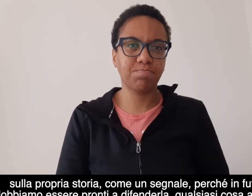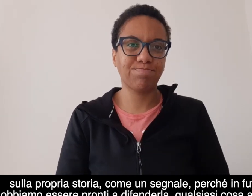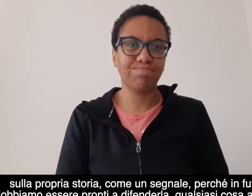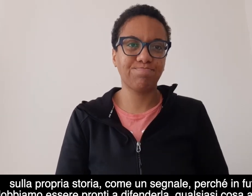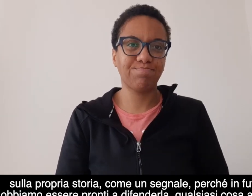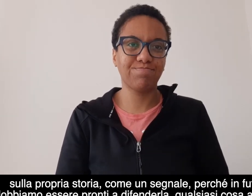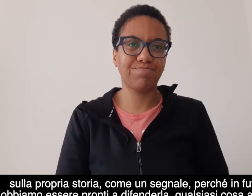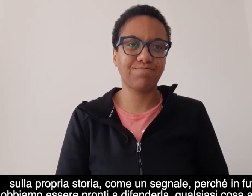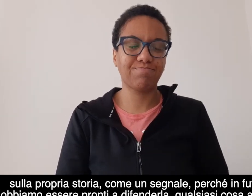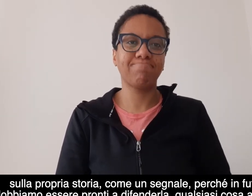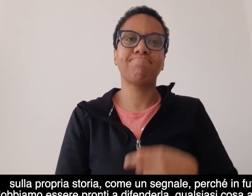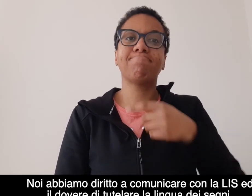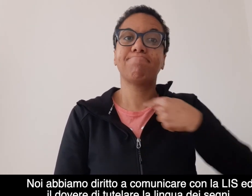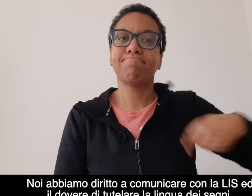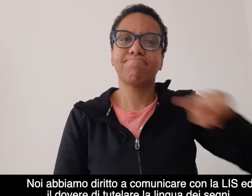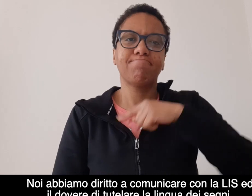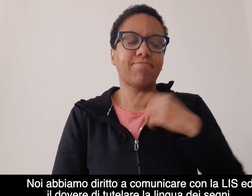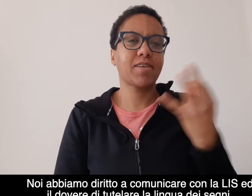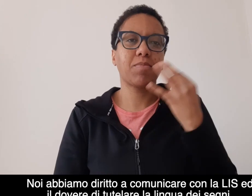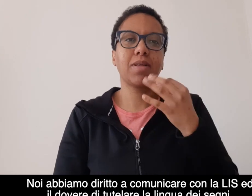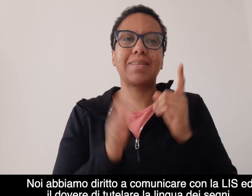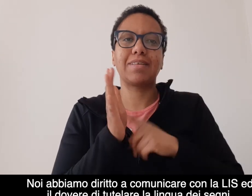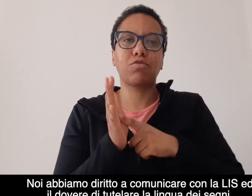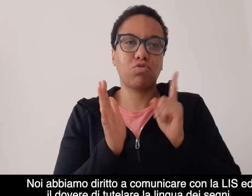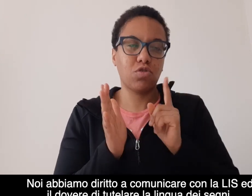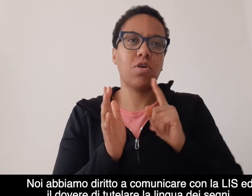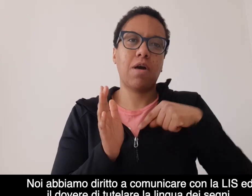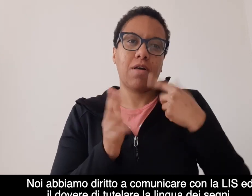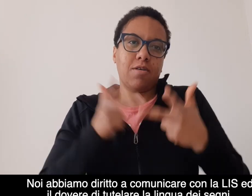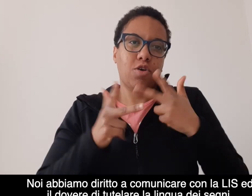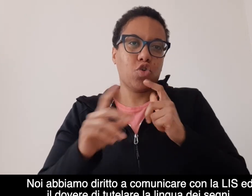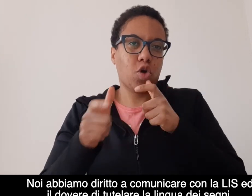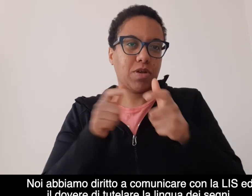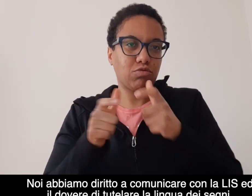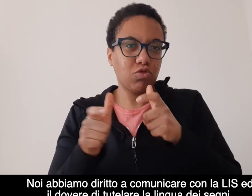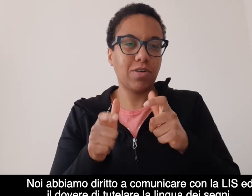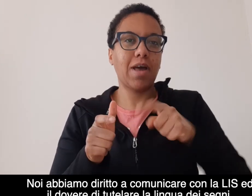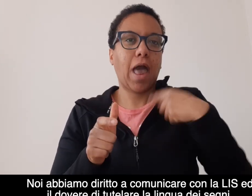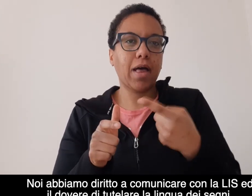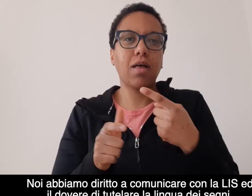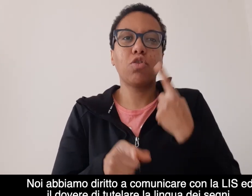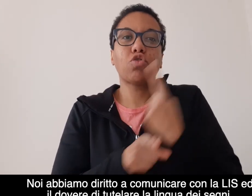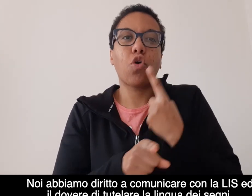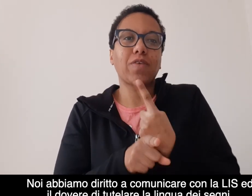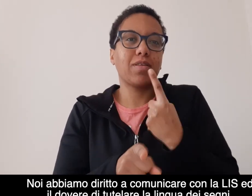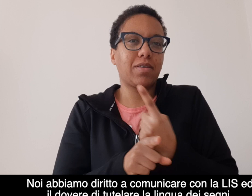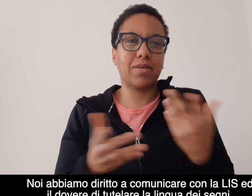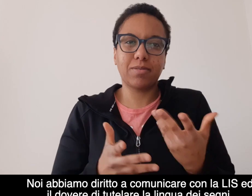accada noi abbiamo il diritto a comunicare con la lingua dei segni e il dovere